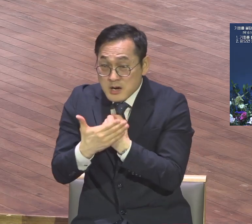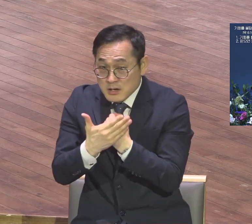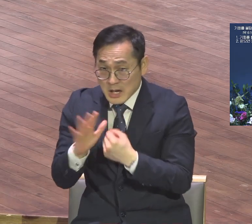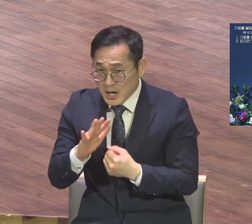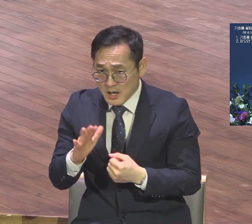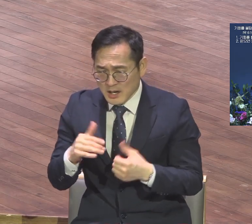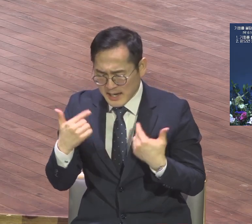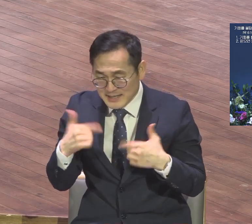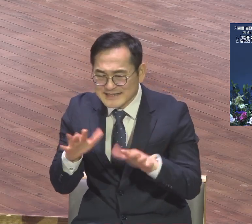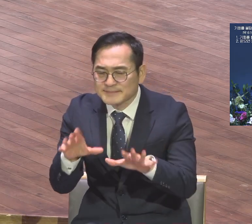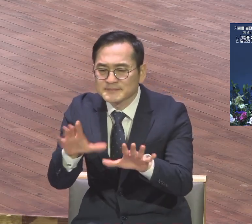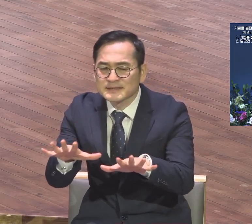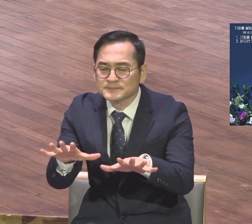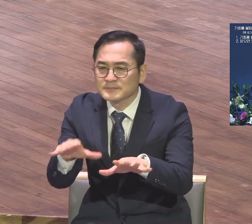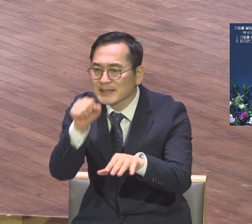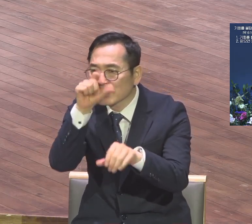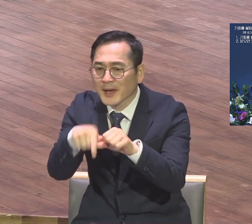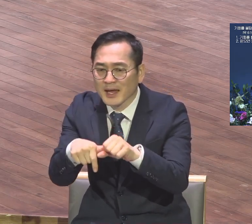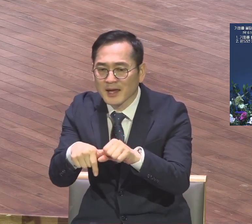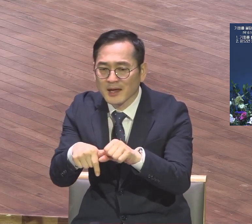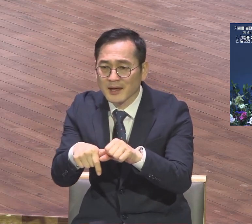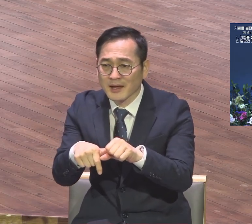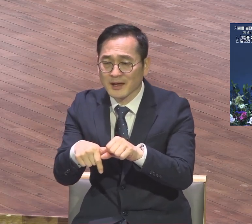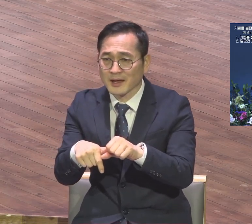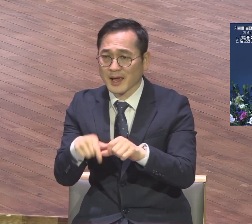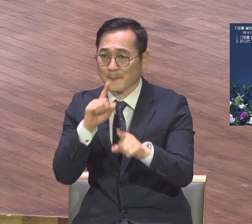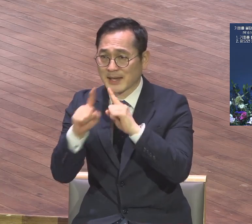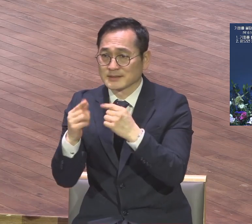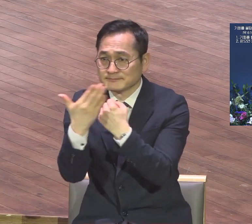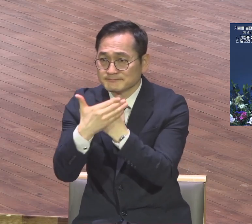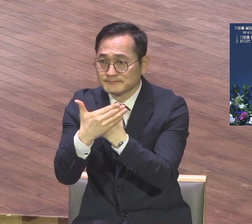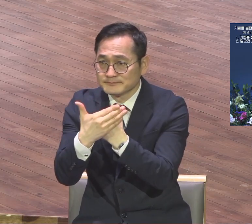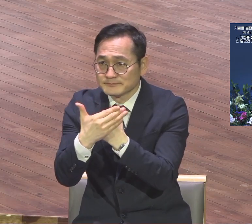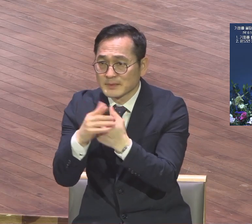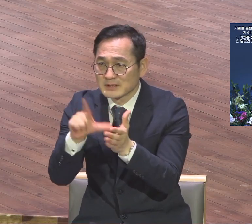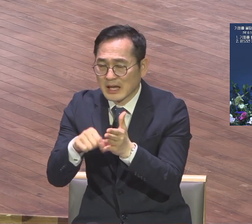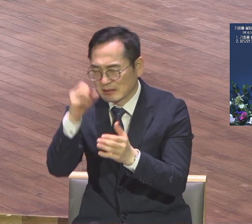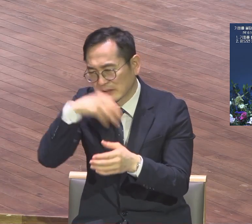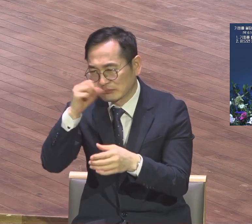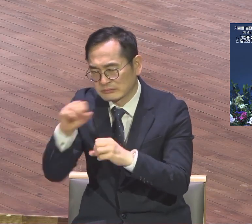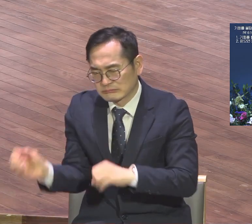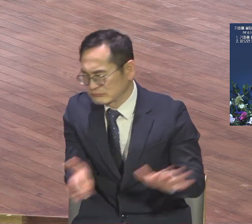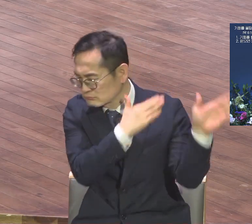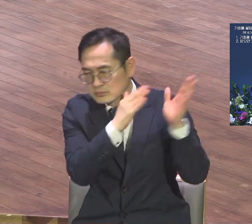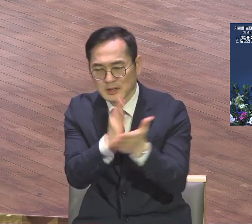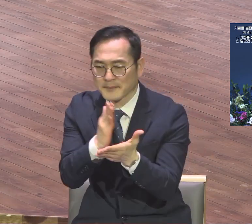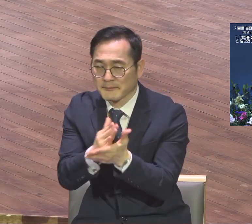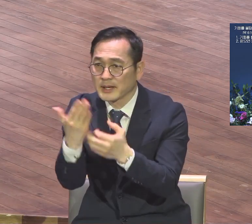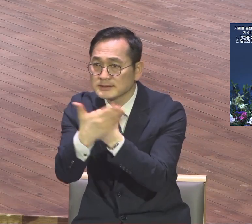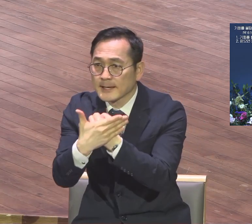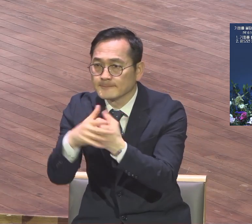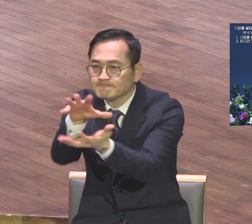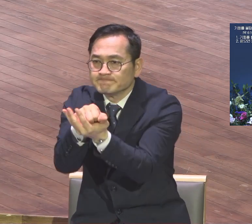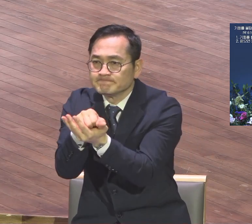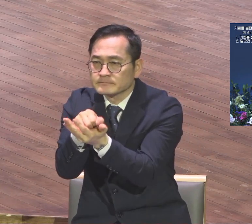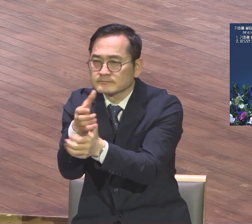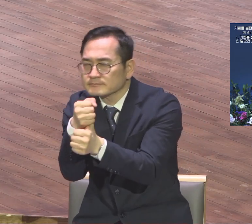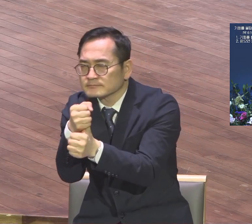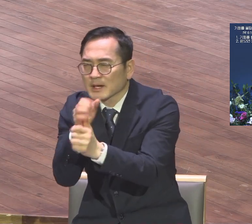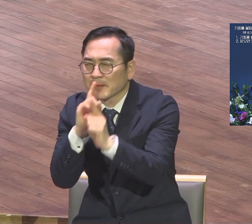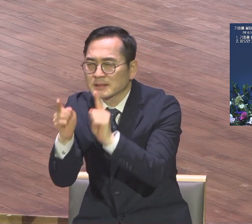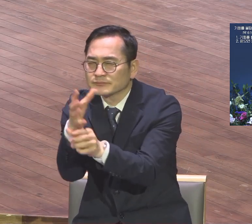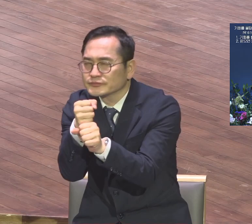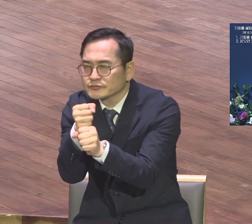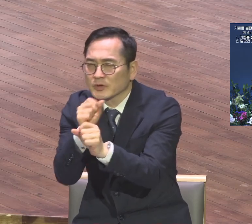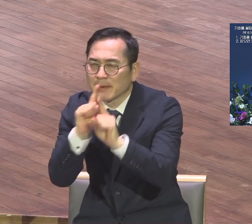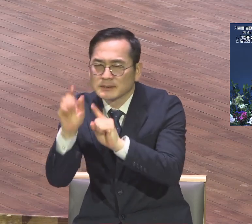늘 여러분 지금 강단과 24되기 바랍니다. 그래서 강단 시간표에 따라서 주어지는 응답을 사실적으로